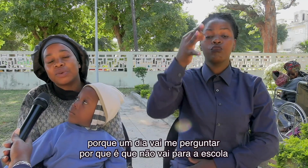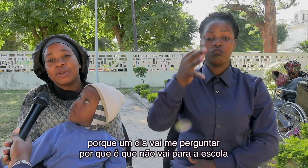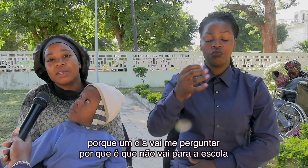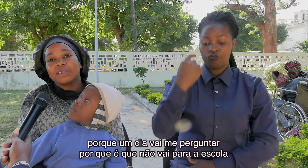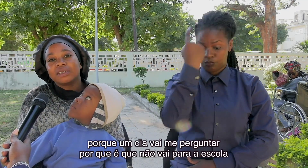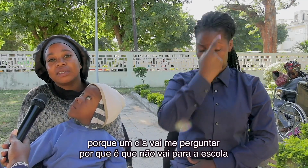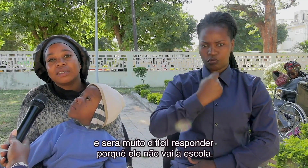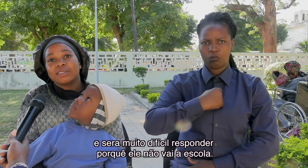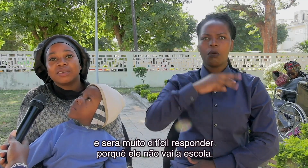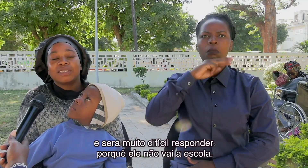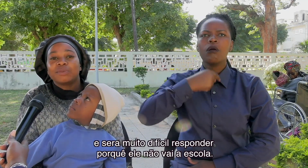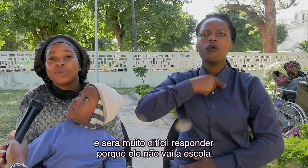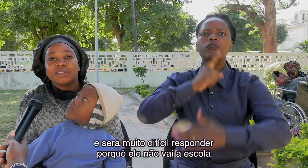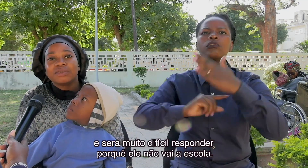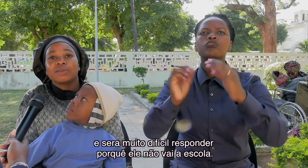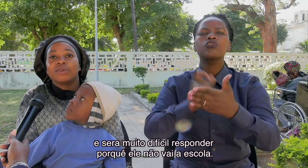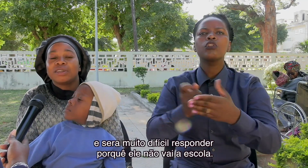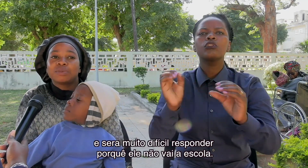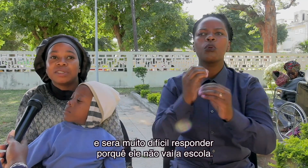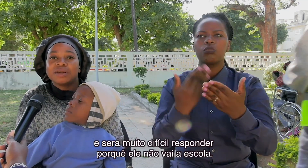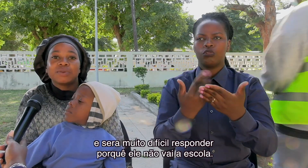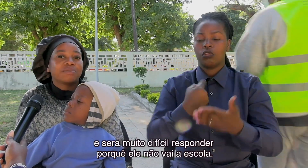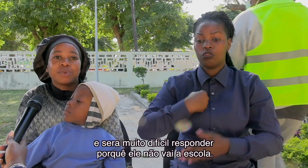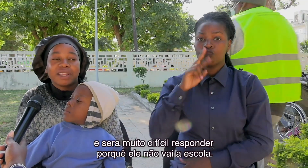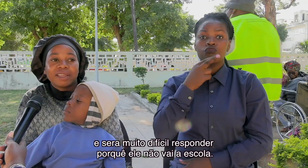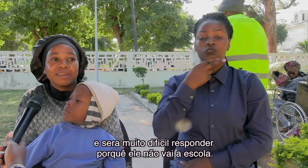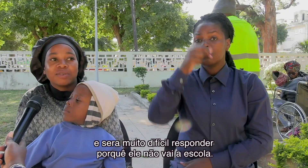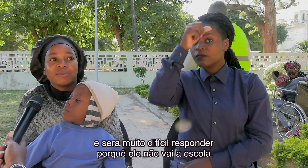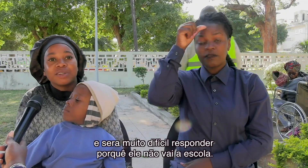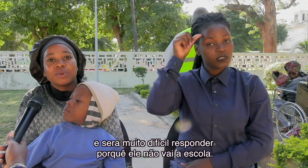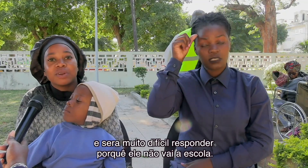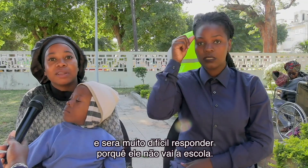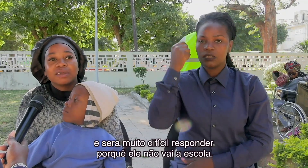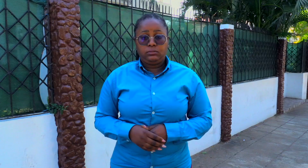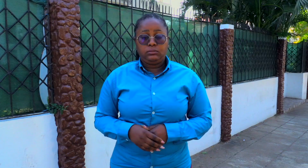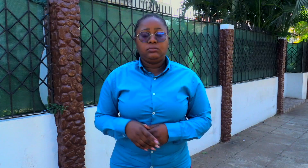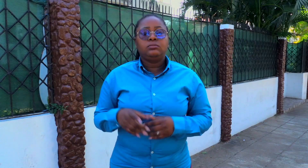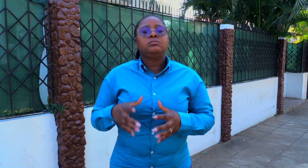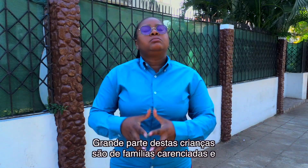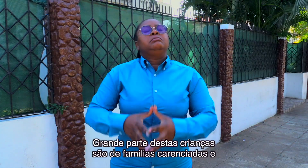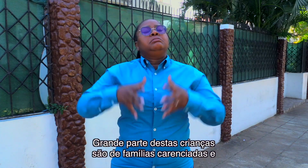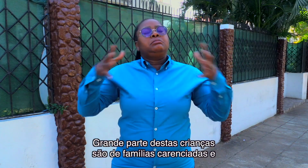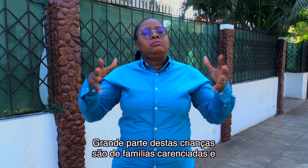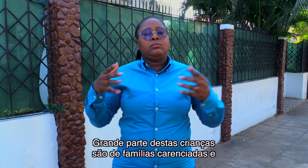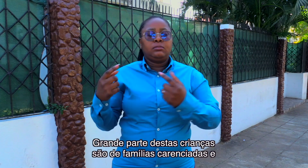escola. E vai ser muito difícil ele responder o porquê que não vai para a escola. Grande parte